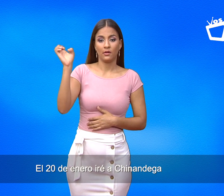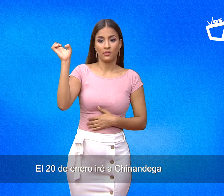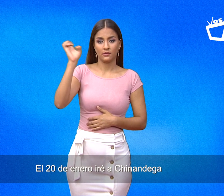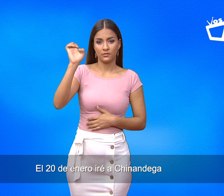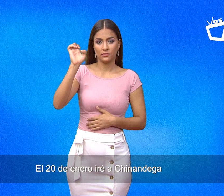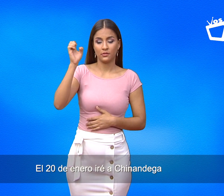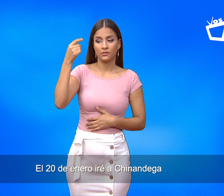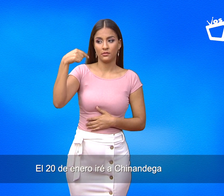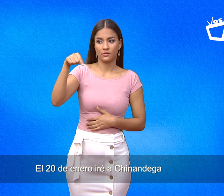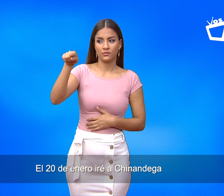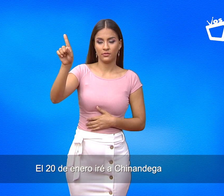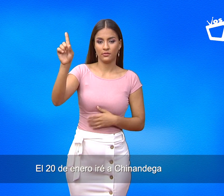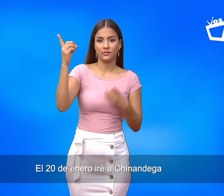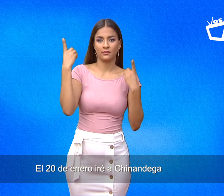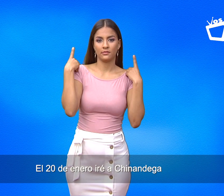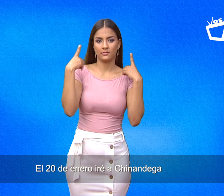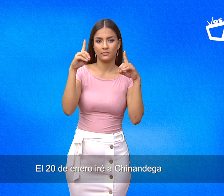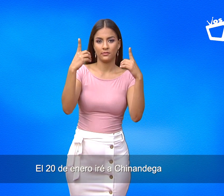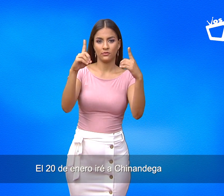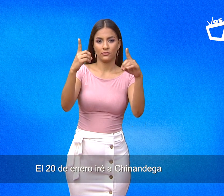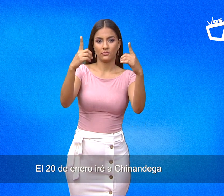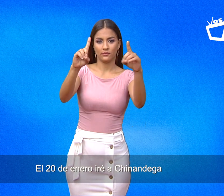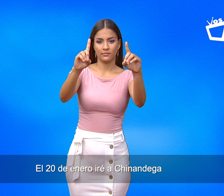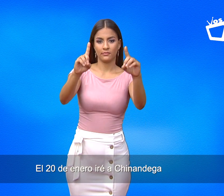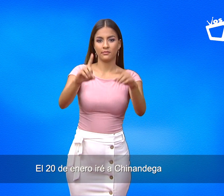el 20 de enero iré a chinandega